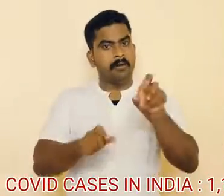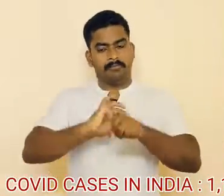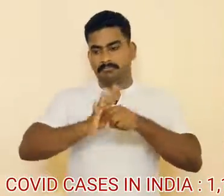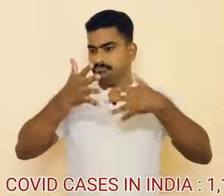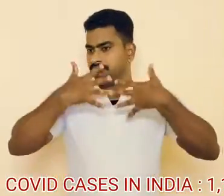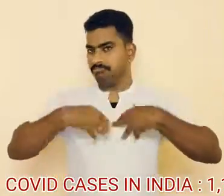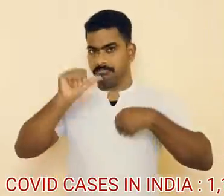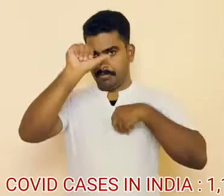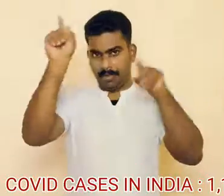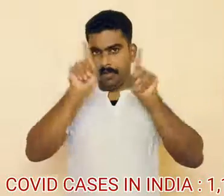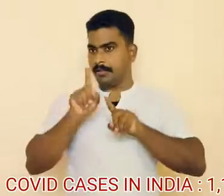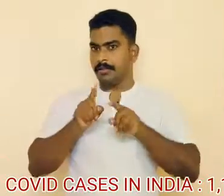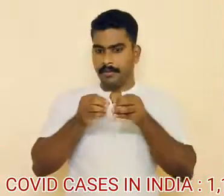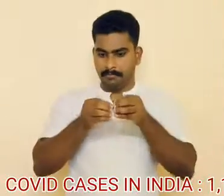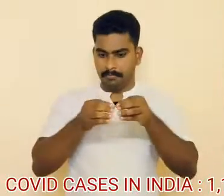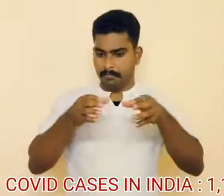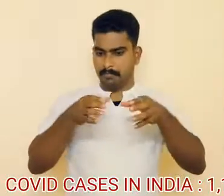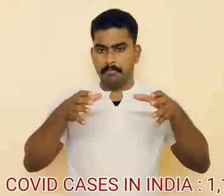1,18,447 ആയി.